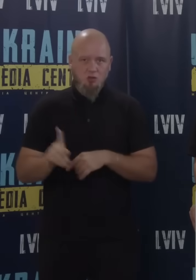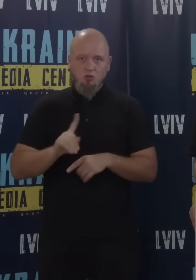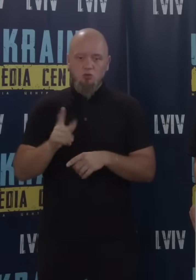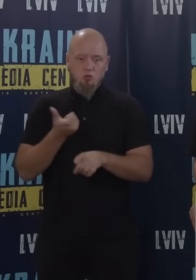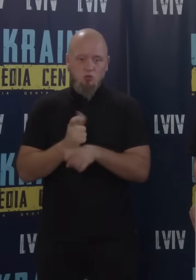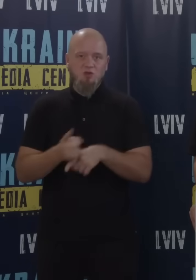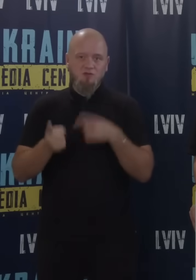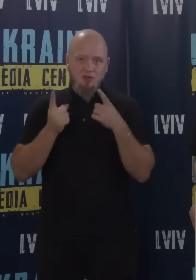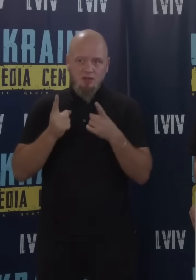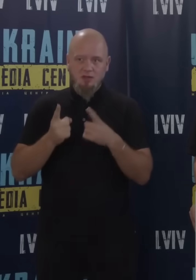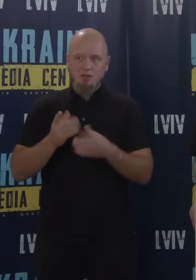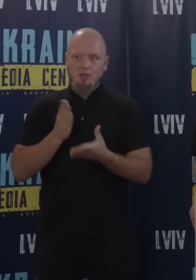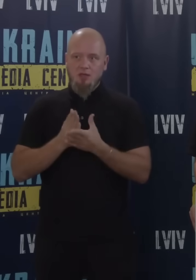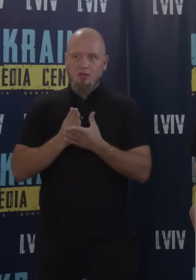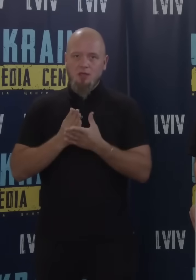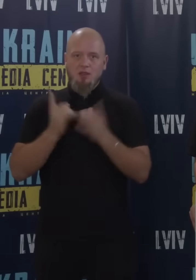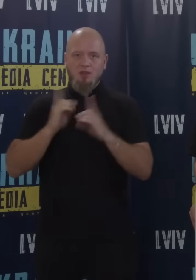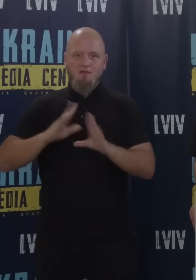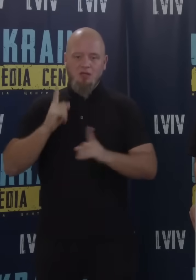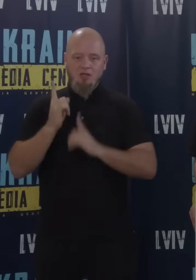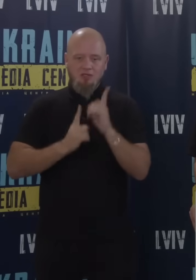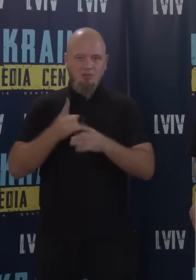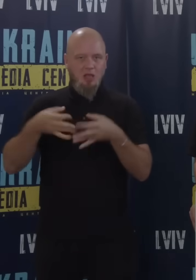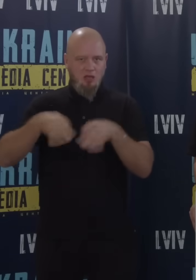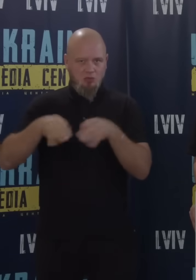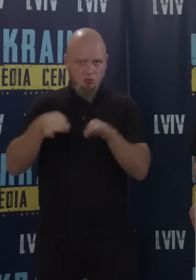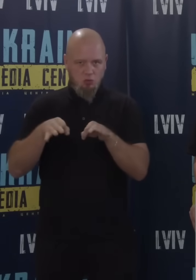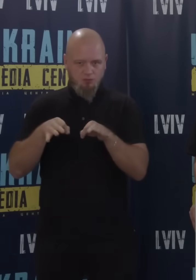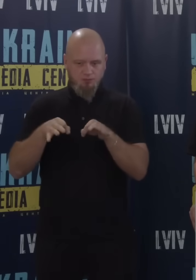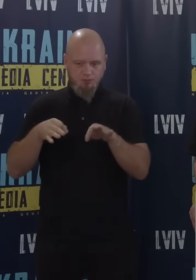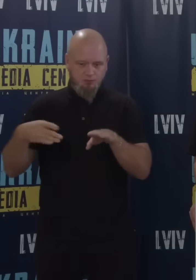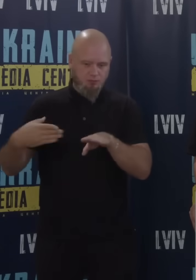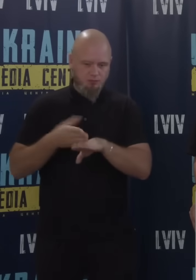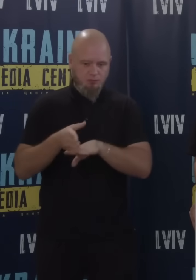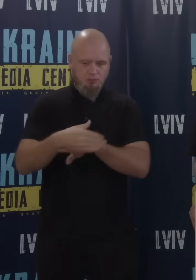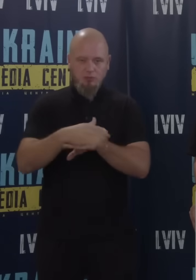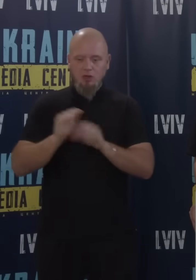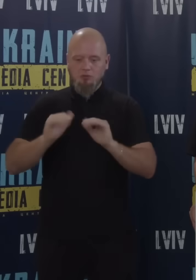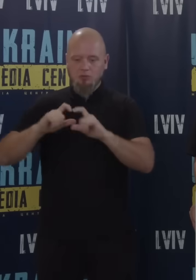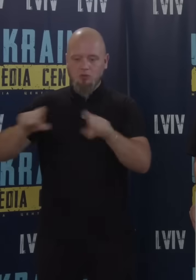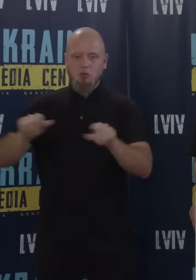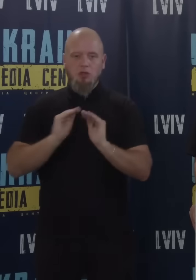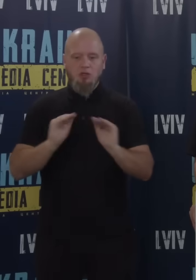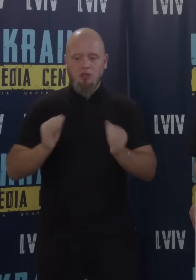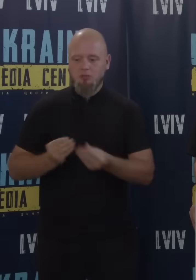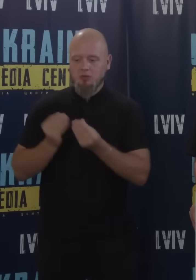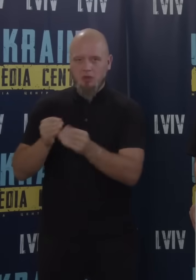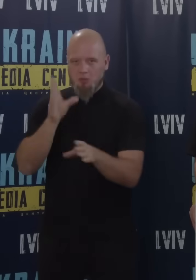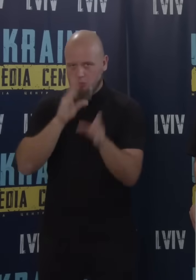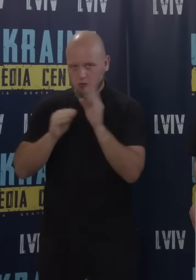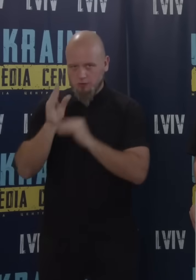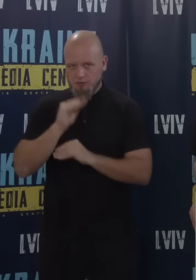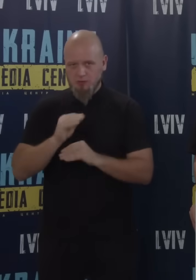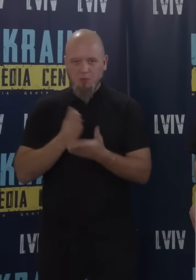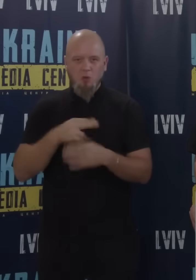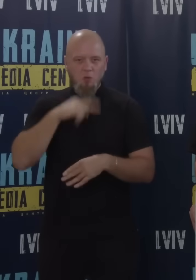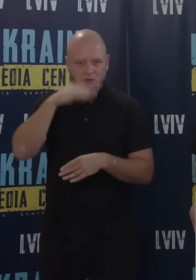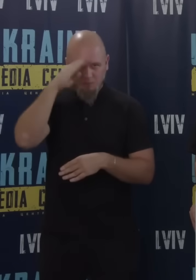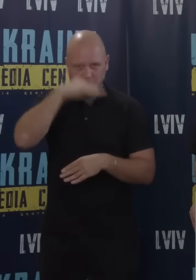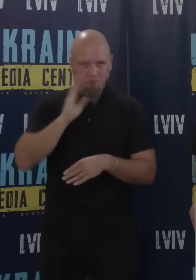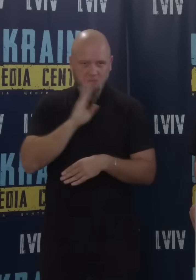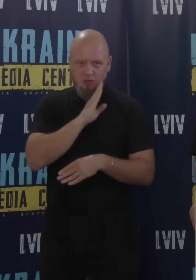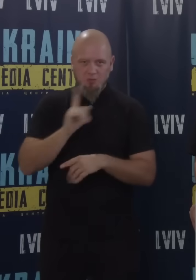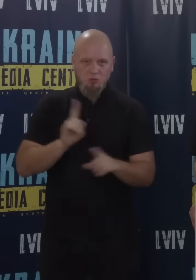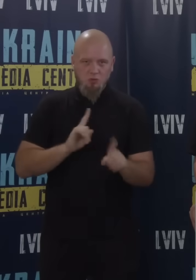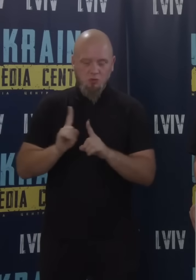Шок дуже великий, є невелика зміна транспорту. По садочку дітям дали можливість, маю на увазі